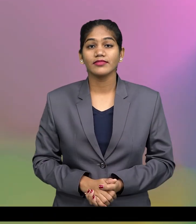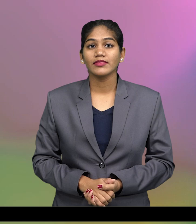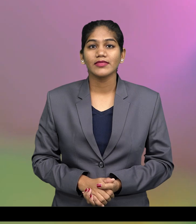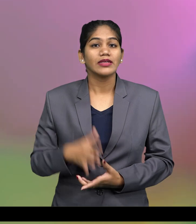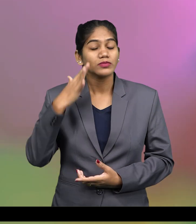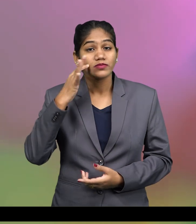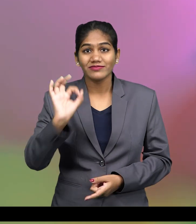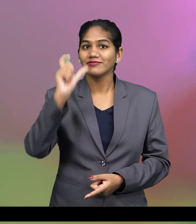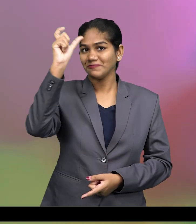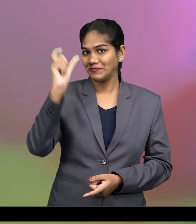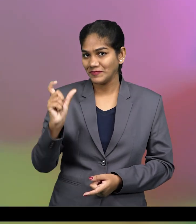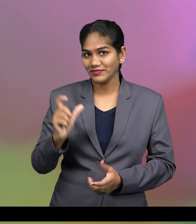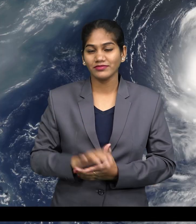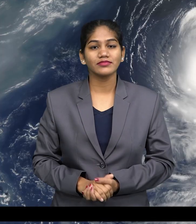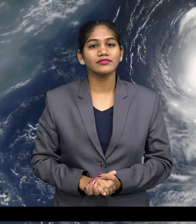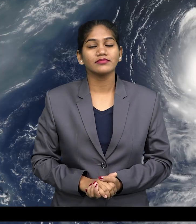मुख्य शब्द: